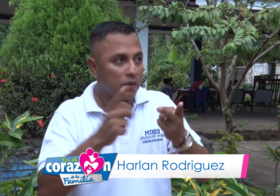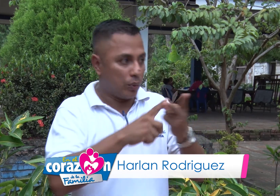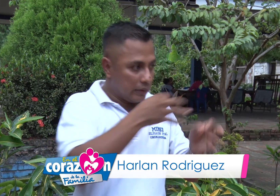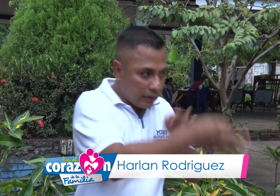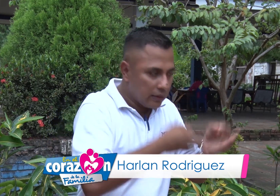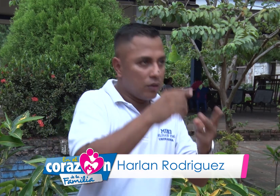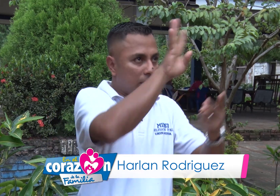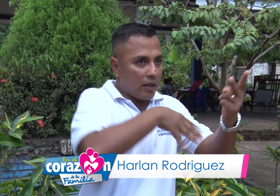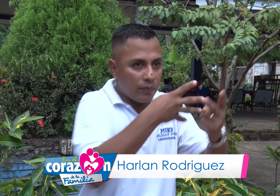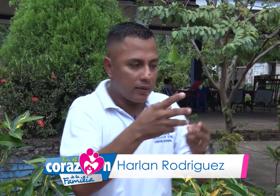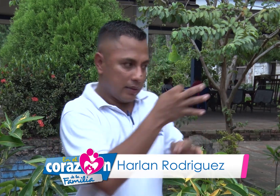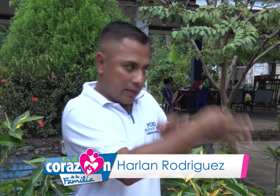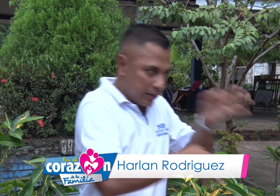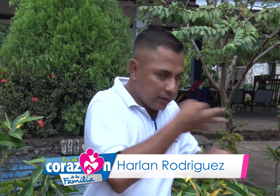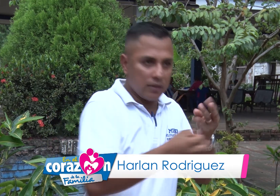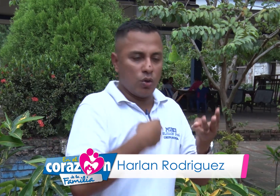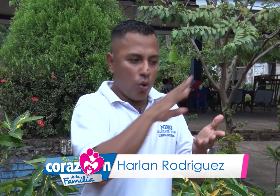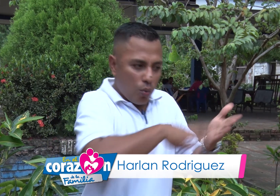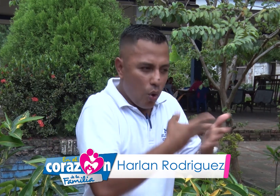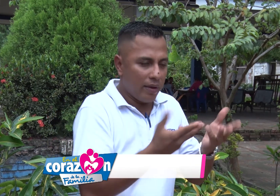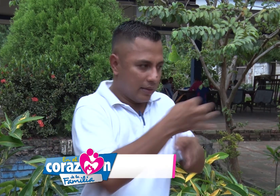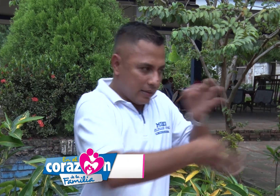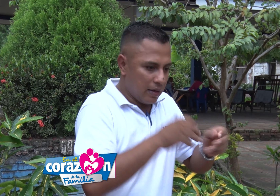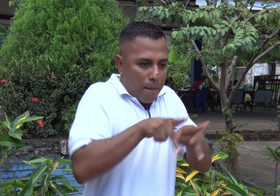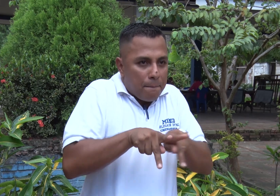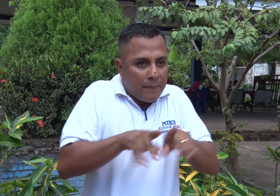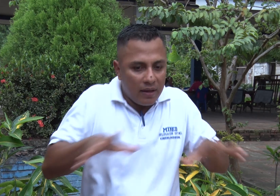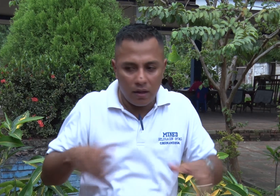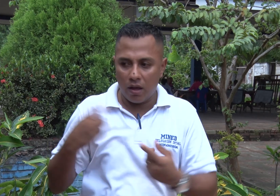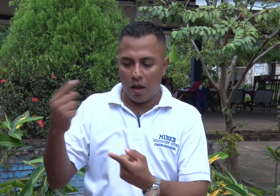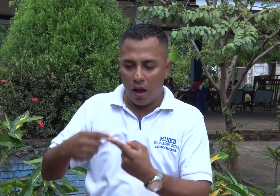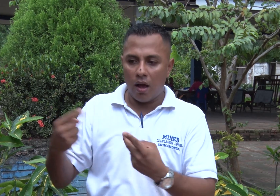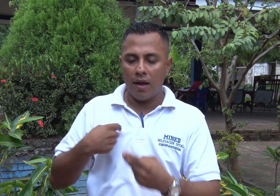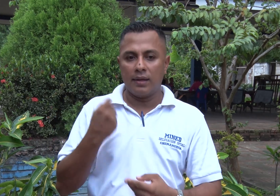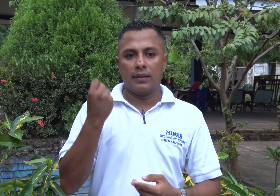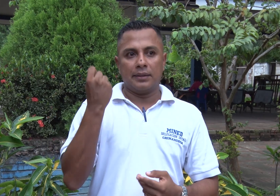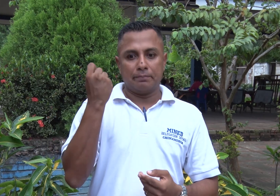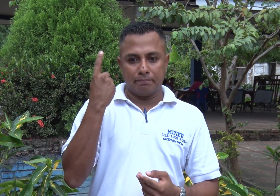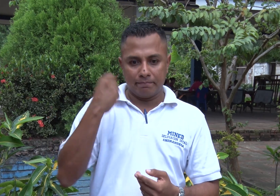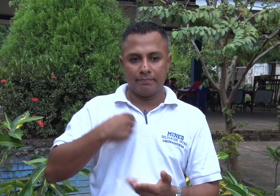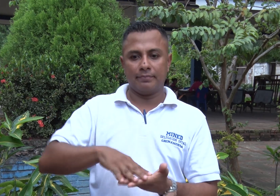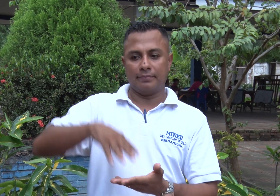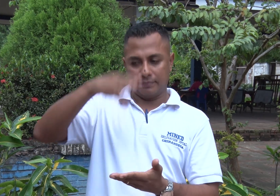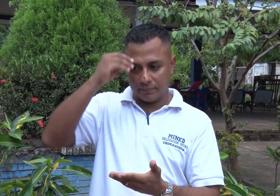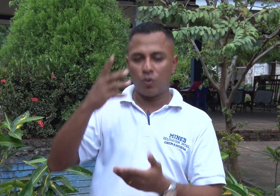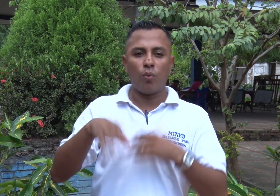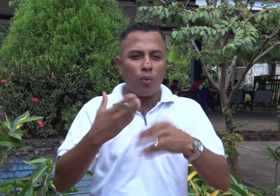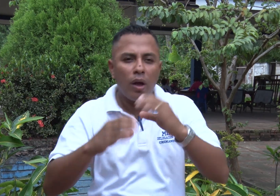ayudando con lo que era el trabajo que se hacía aquí en el Ministerio de Educación, hacer planes, por ejemplo, informes y esas cosas. Yo